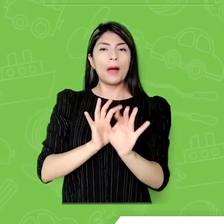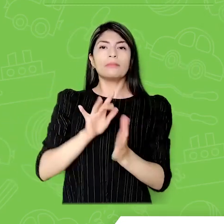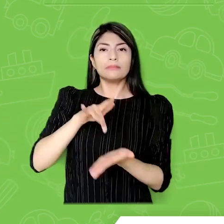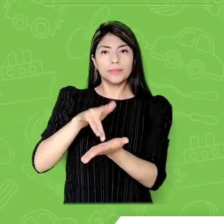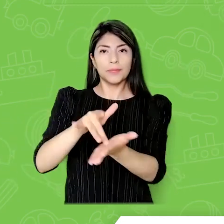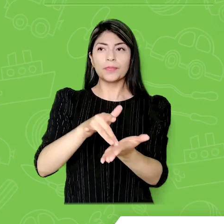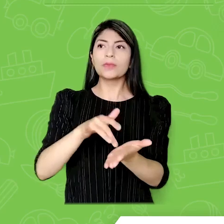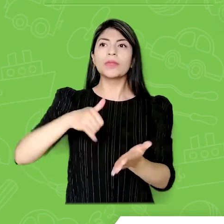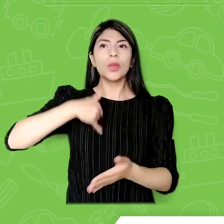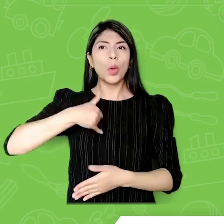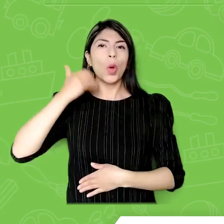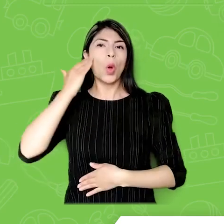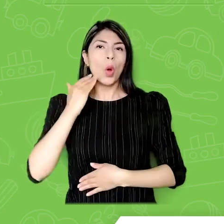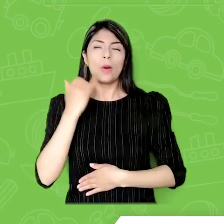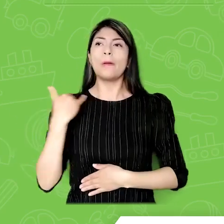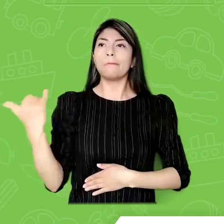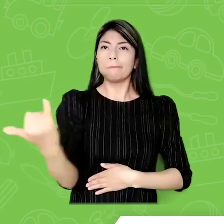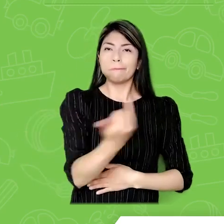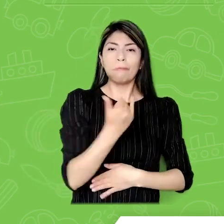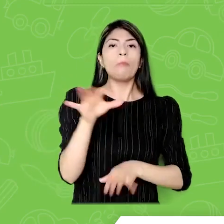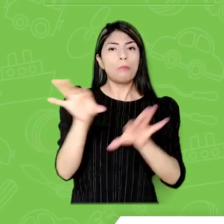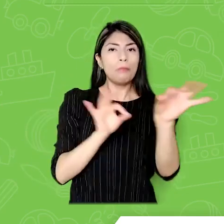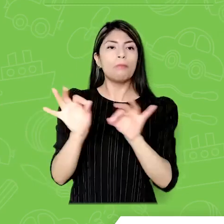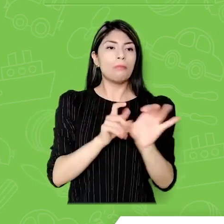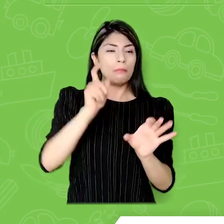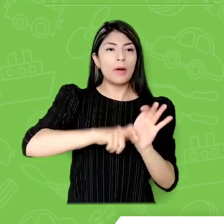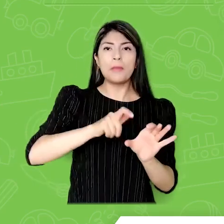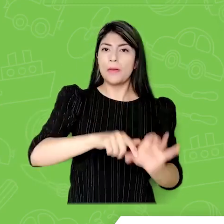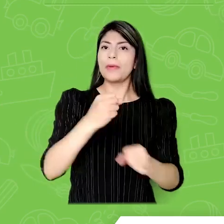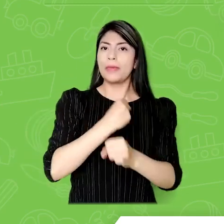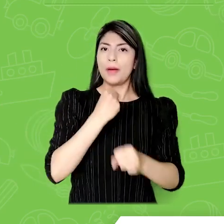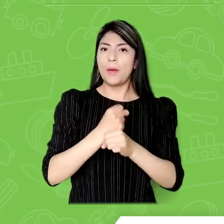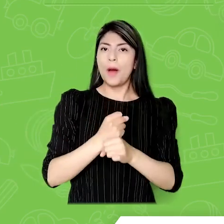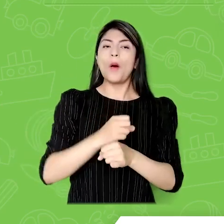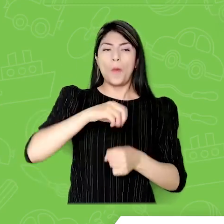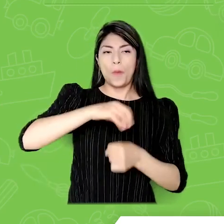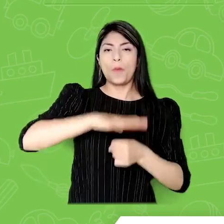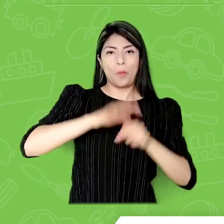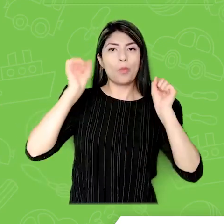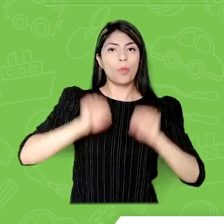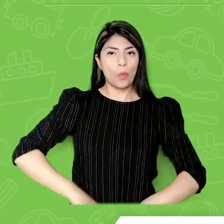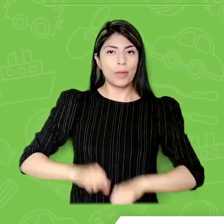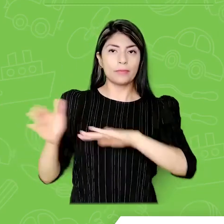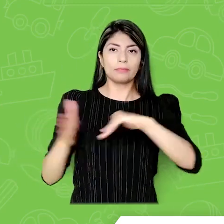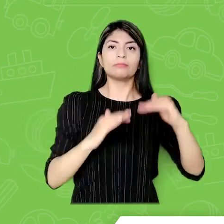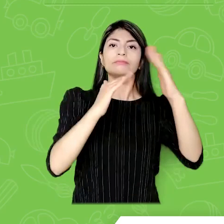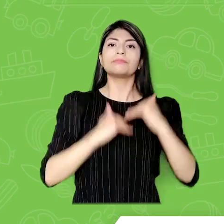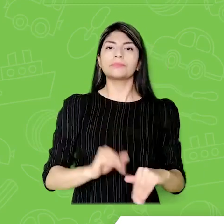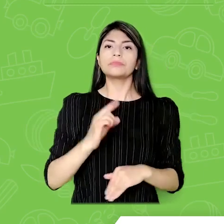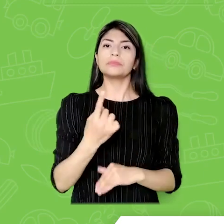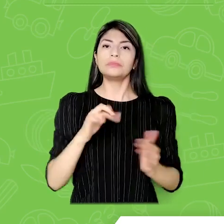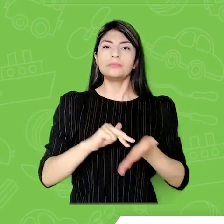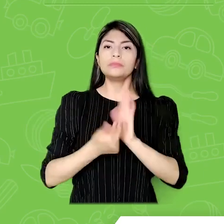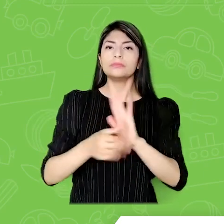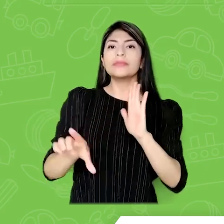sector público. Parágrafo 1. De acuerdo con los artículos 5 de la Ley 1622 de 2013,